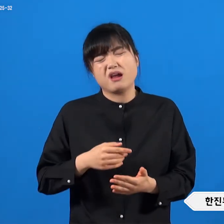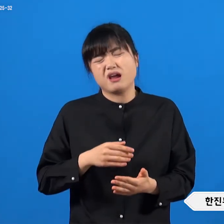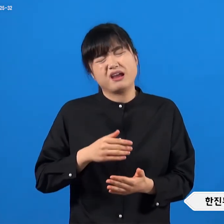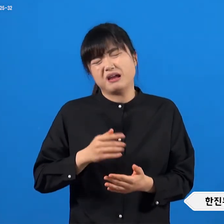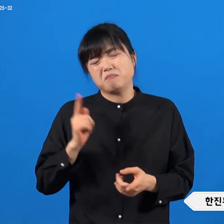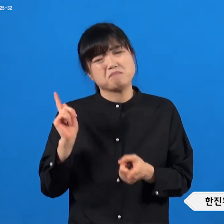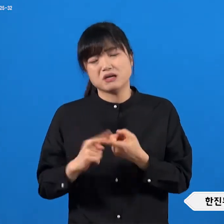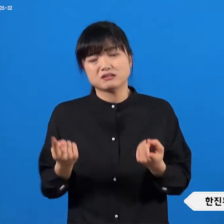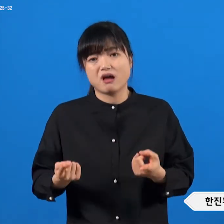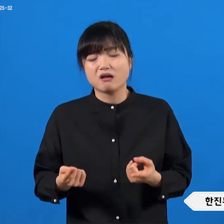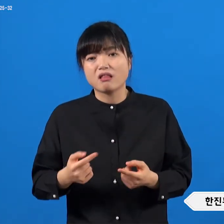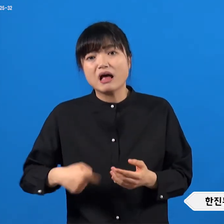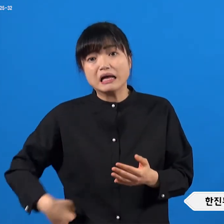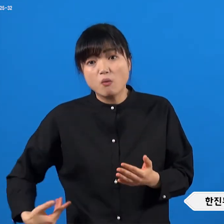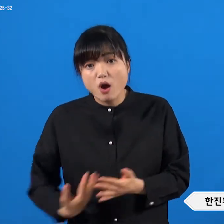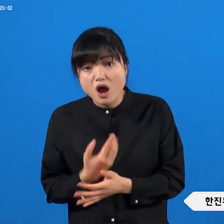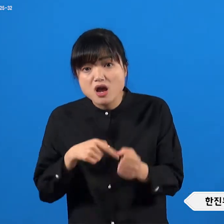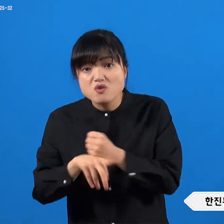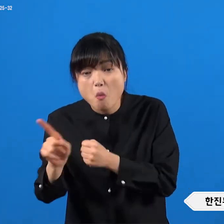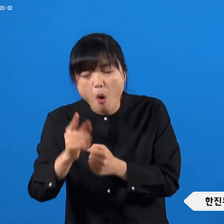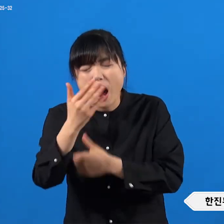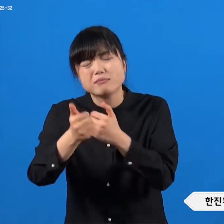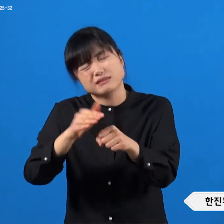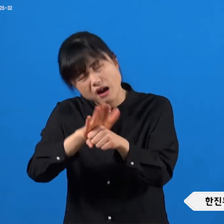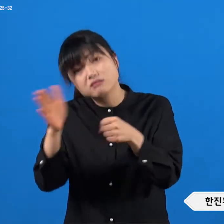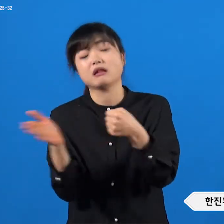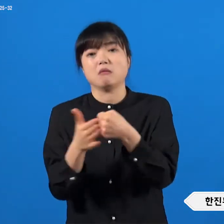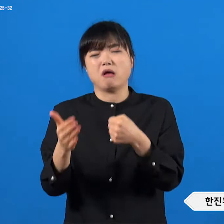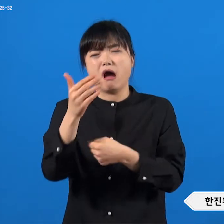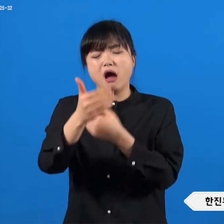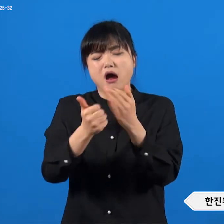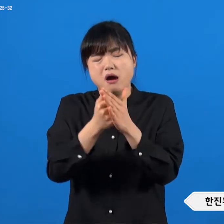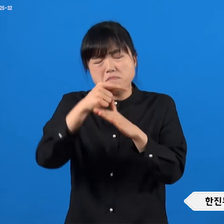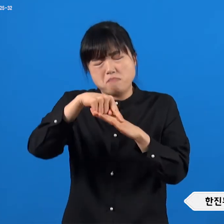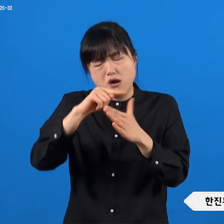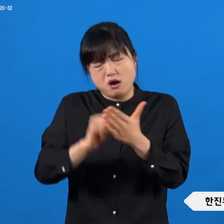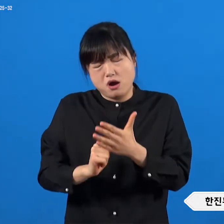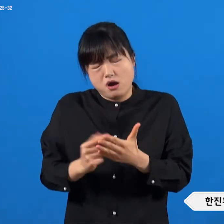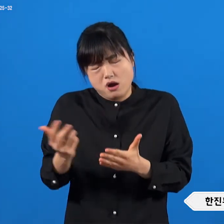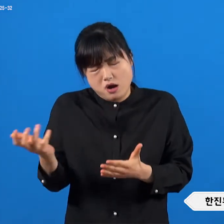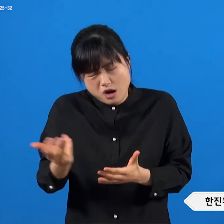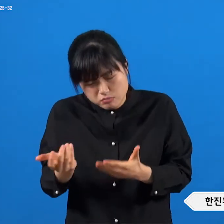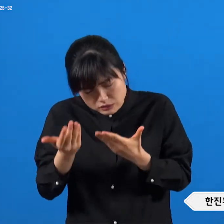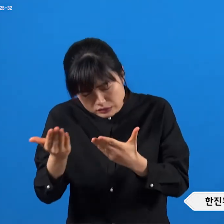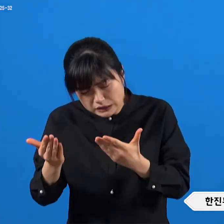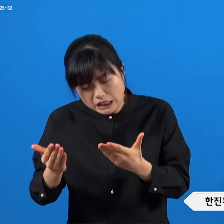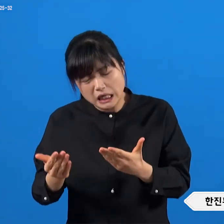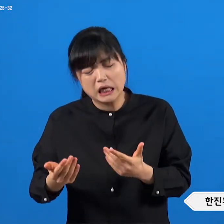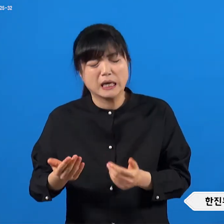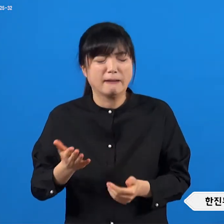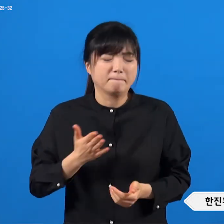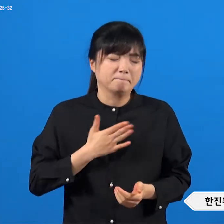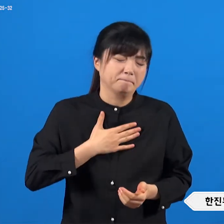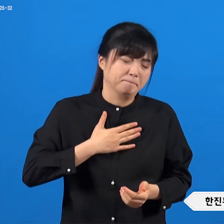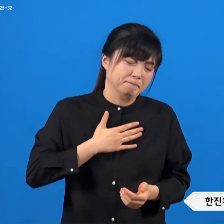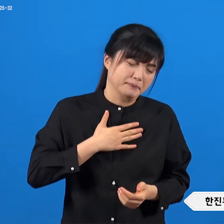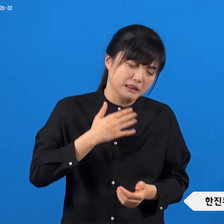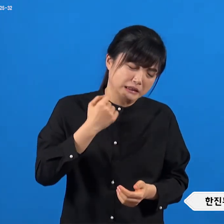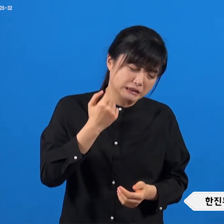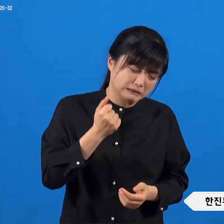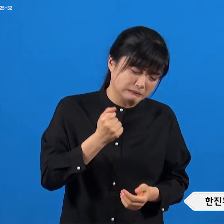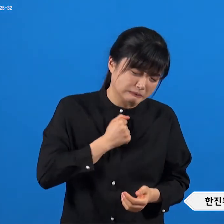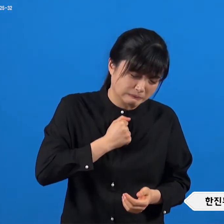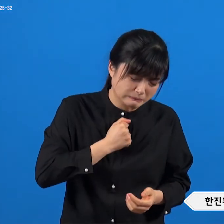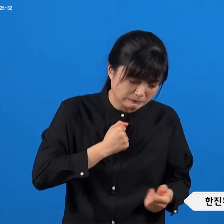것입니다. 내가 하나님 아버지 마음을 이렇게 아프게 해드리다니,